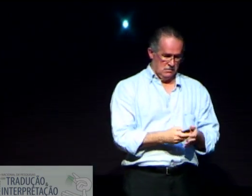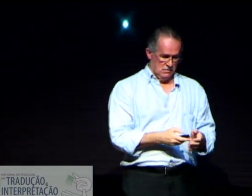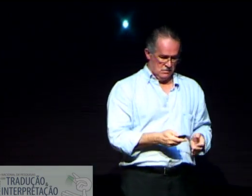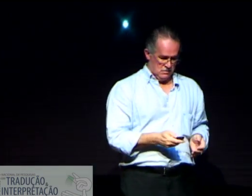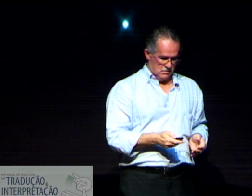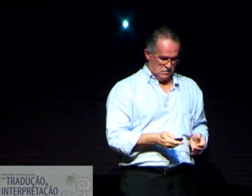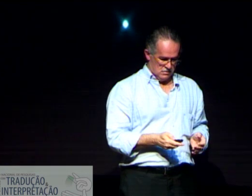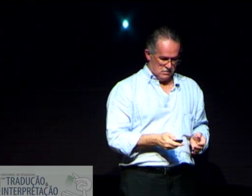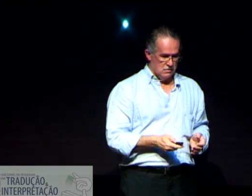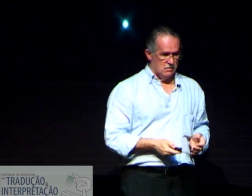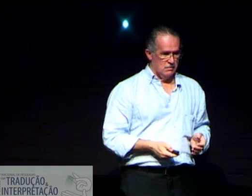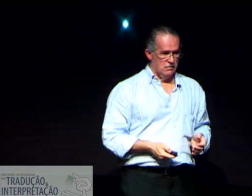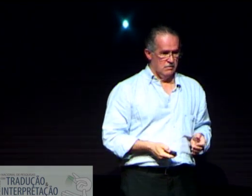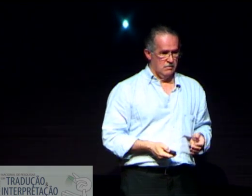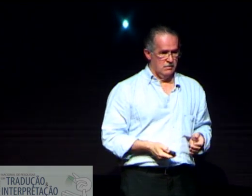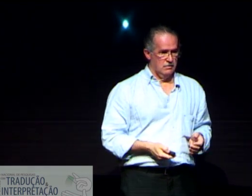Depois, agora nós temos o próximo.